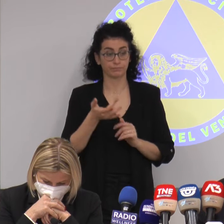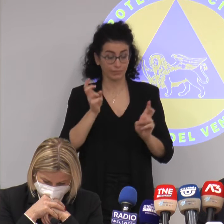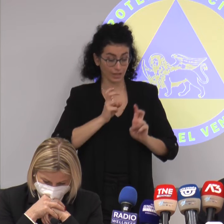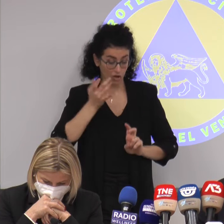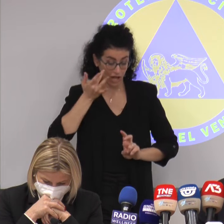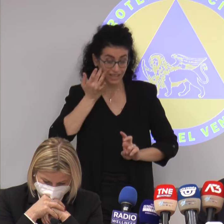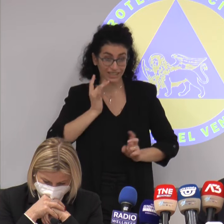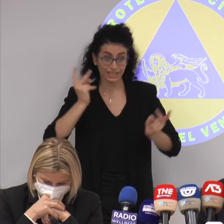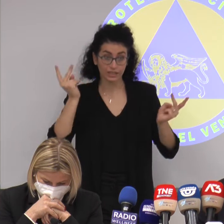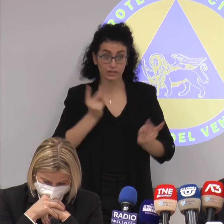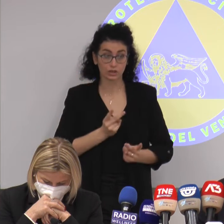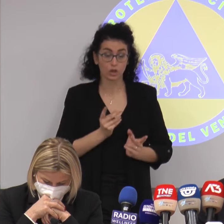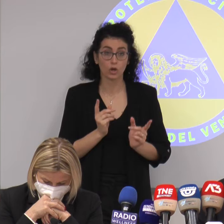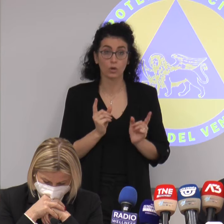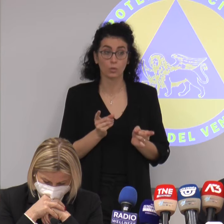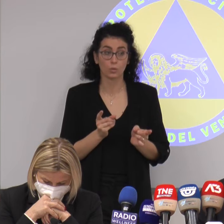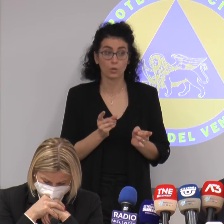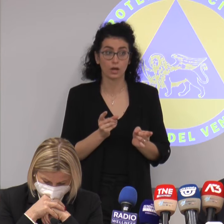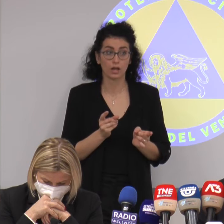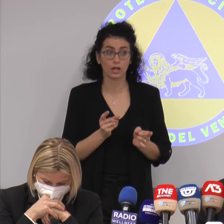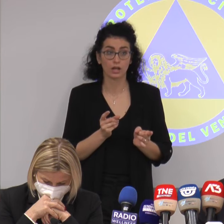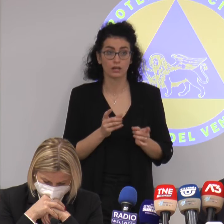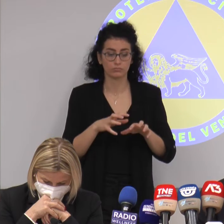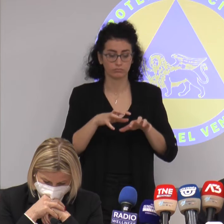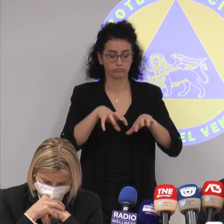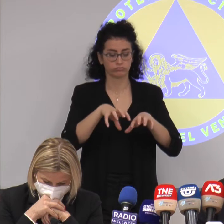è l'appello che una nuova delocalizzazione